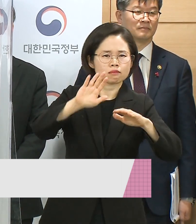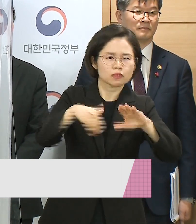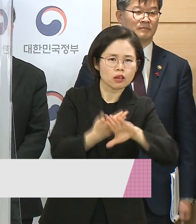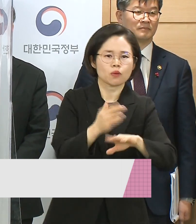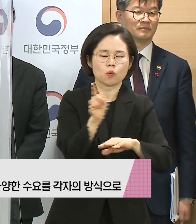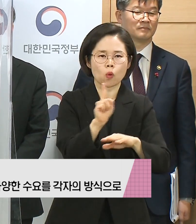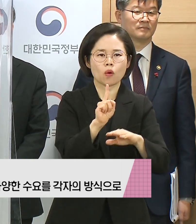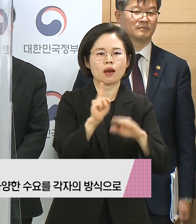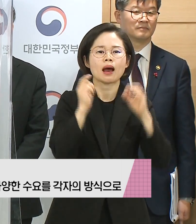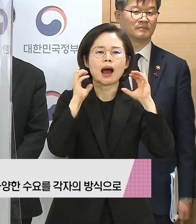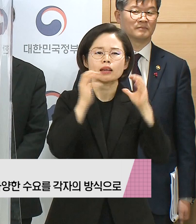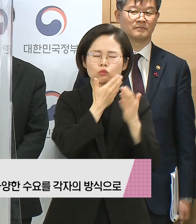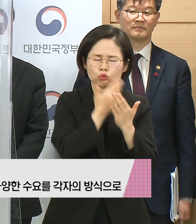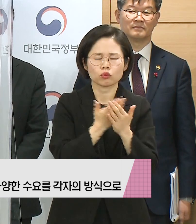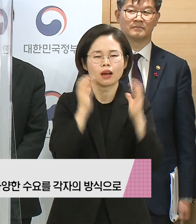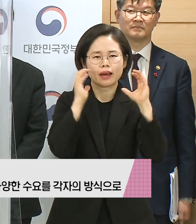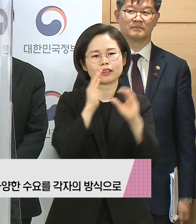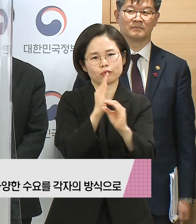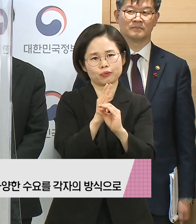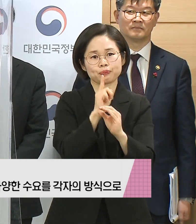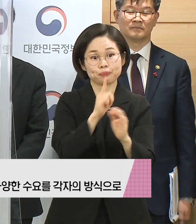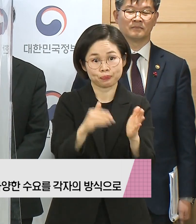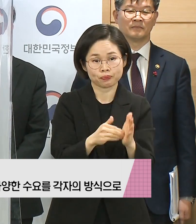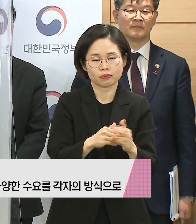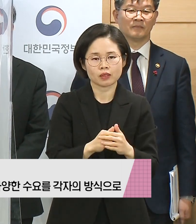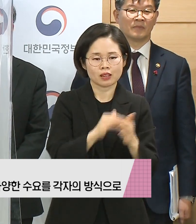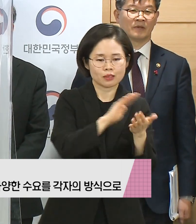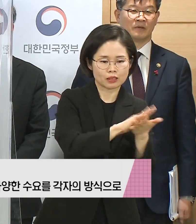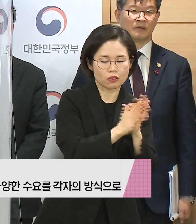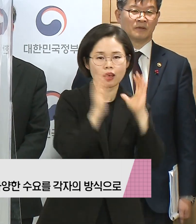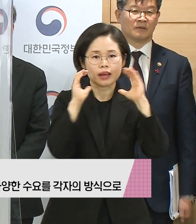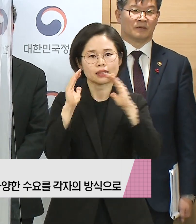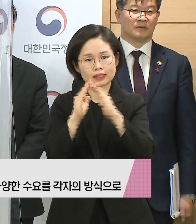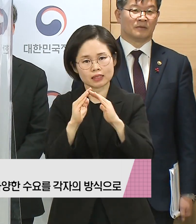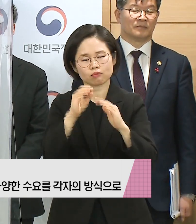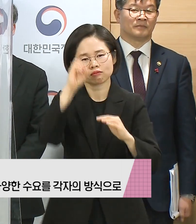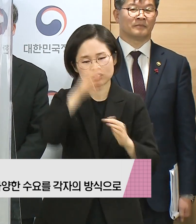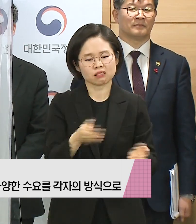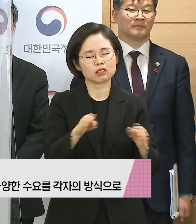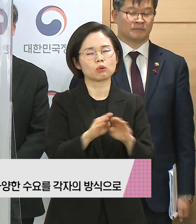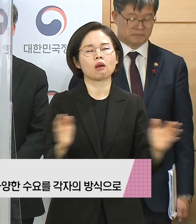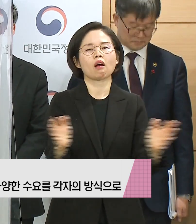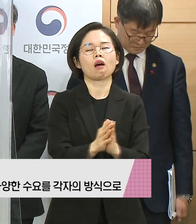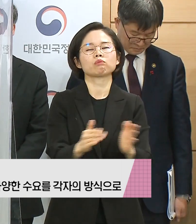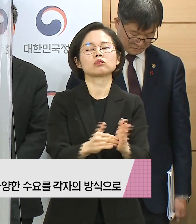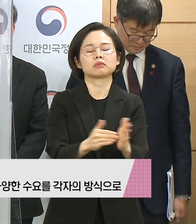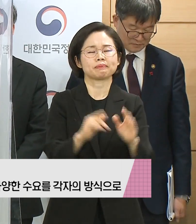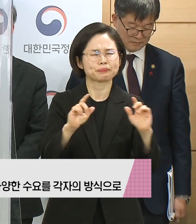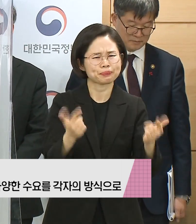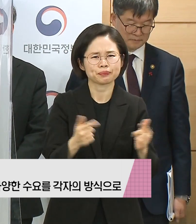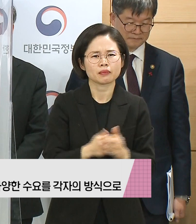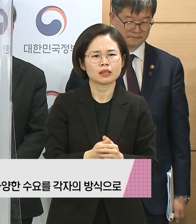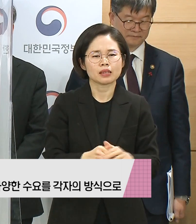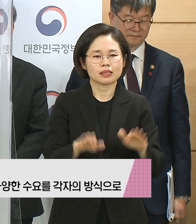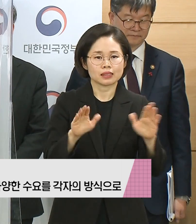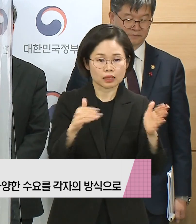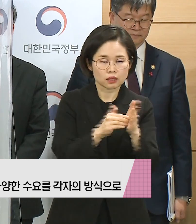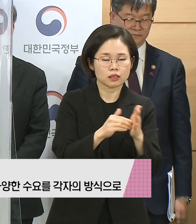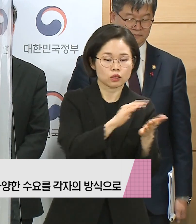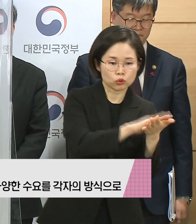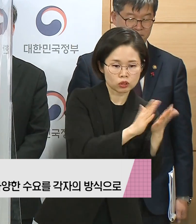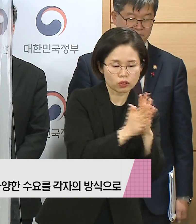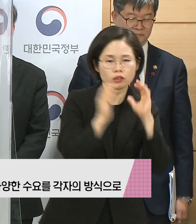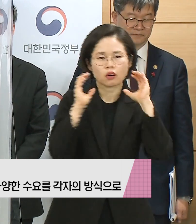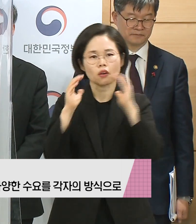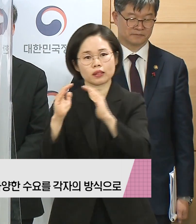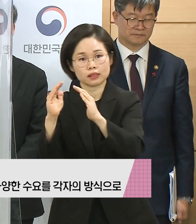있습니다. 유보통합은 획일적인 통합이 아닙니다. 그동안 유치원과 어린이집 모두